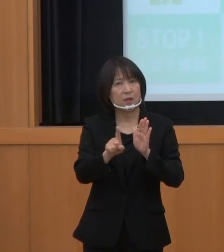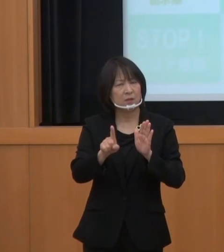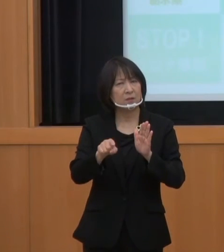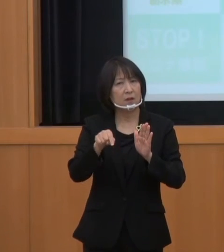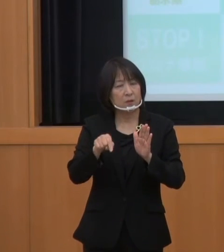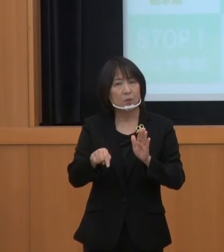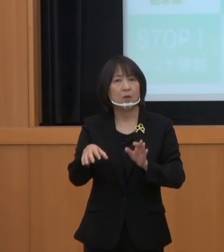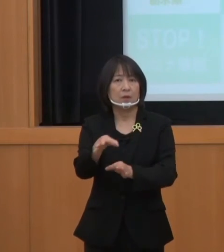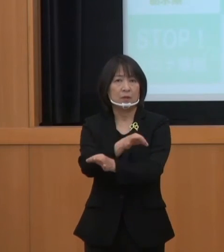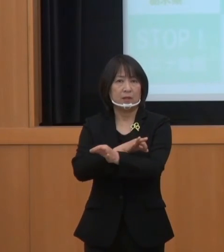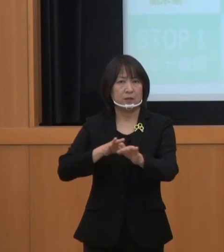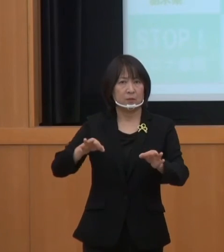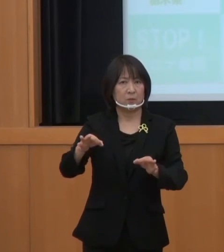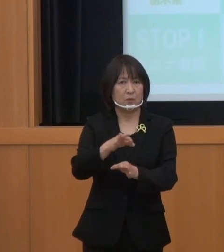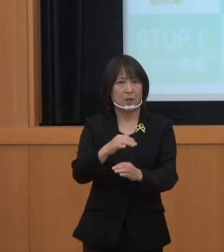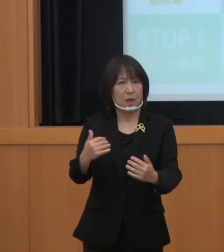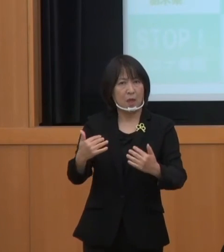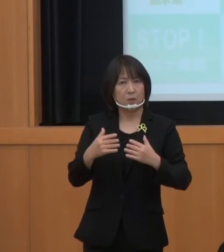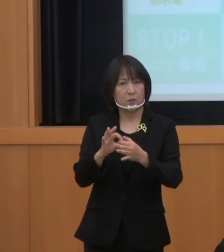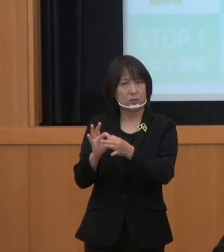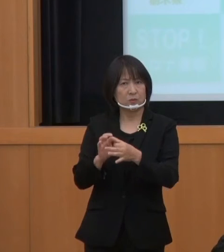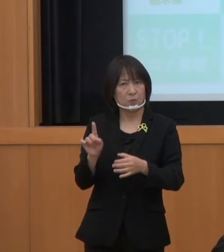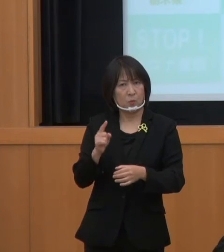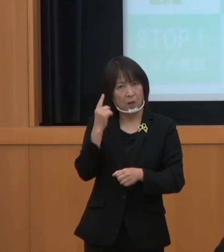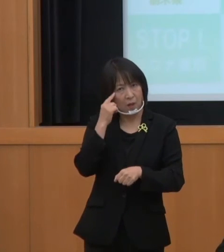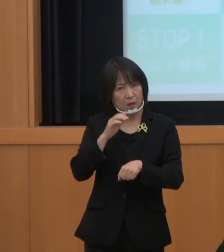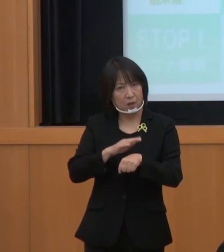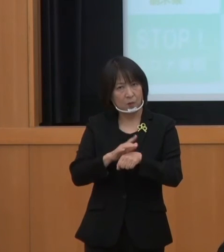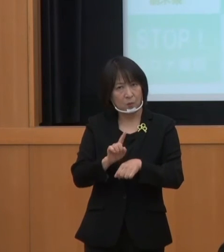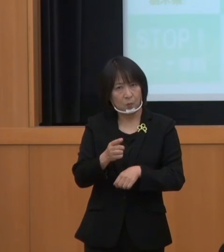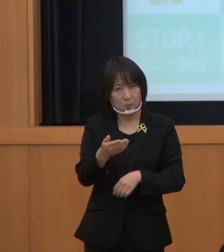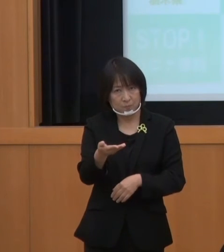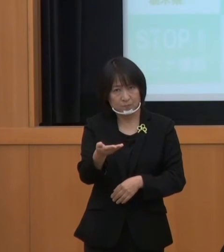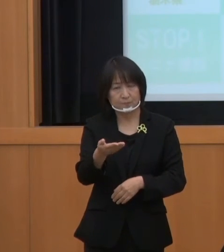ういうふうに捉えているのか改めて教えてください。